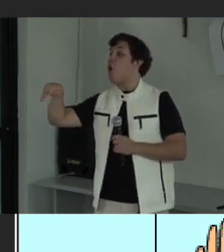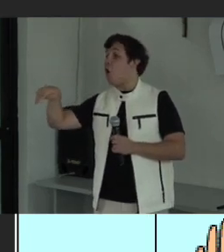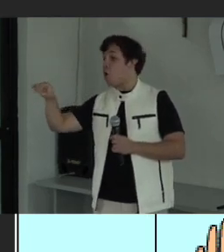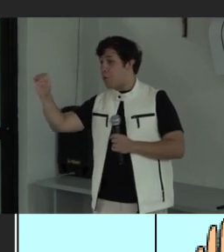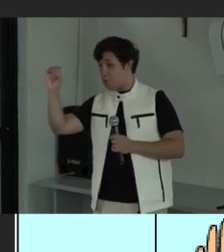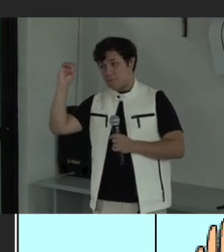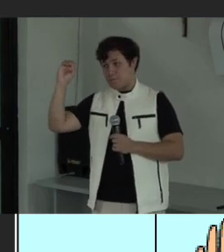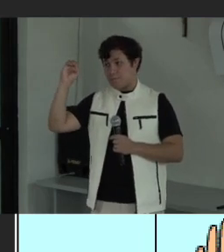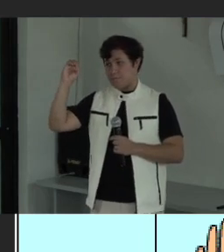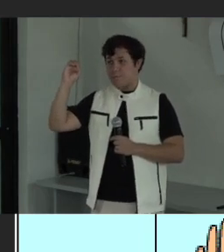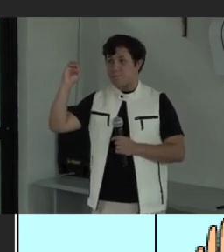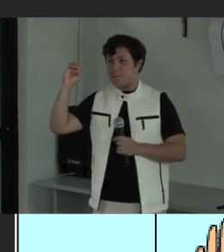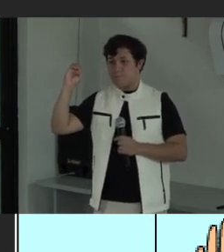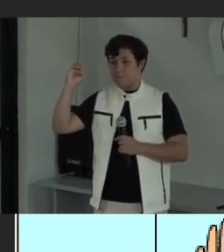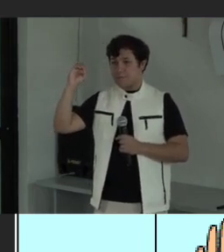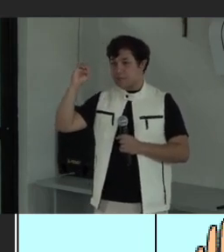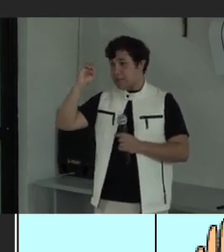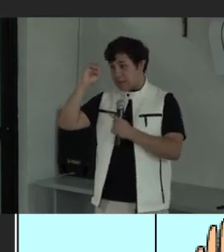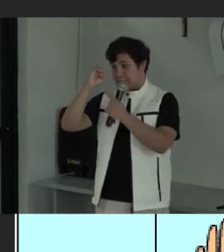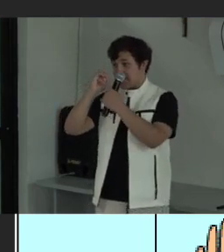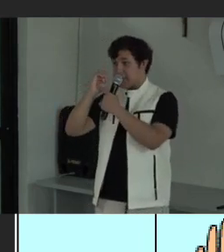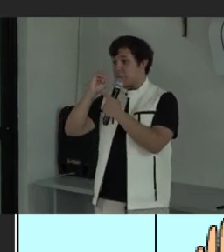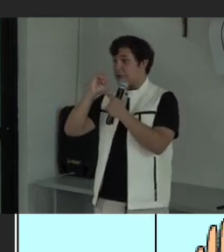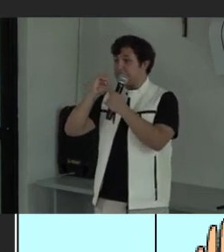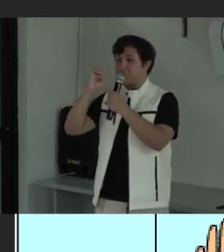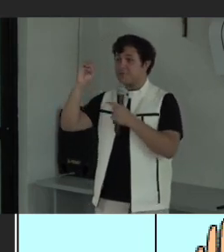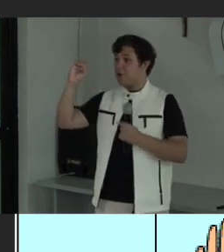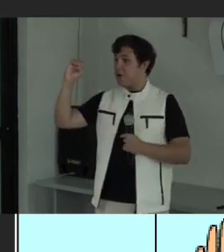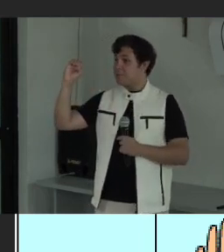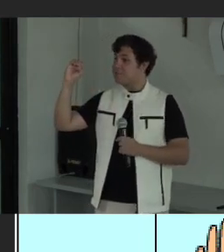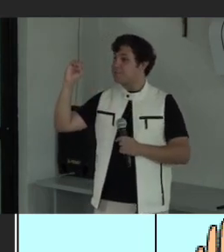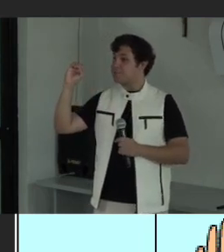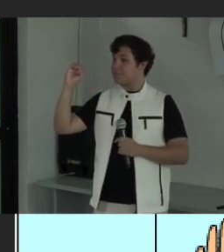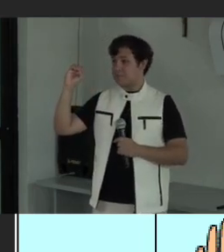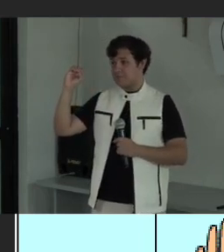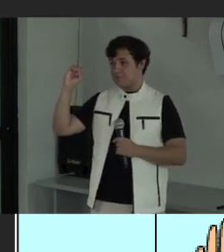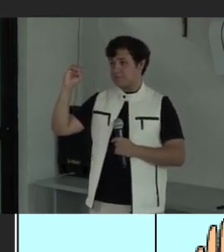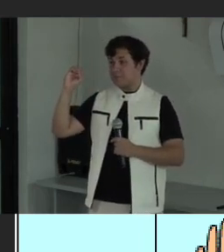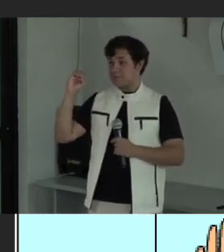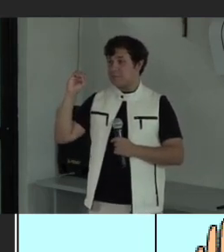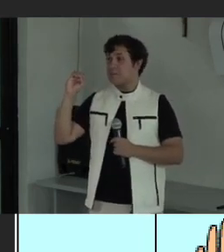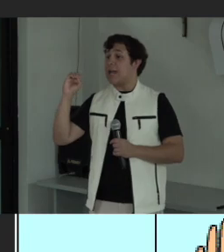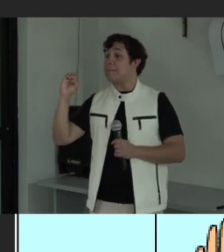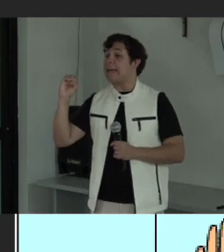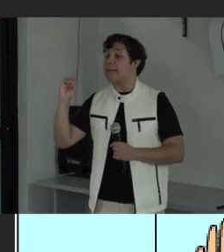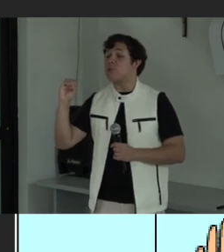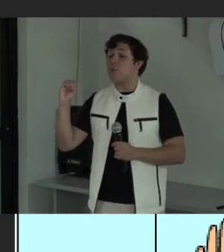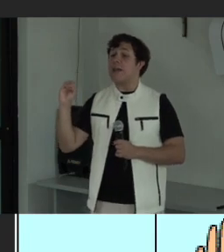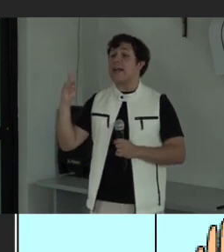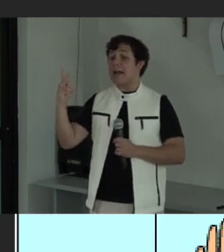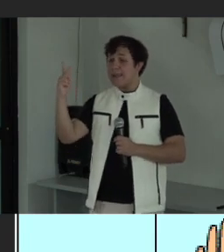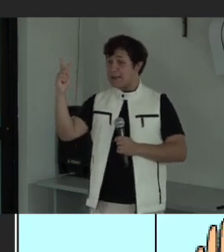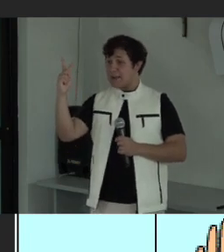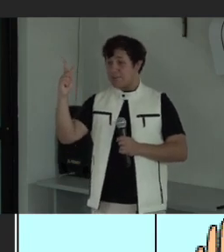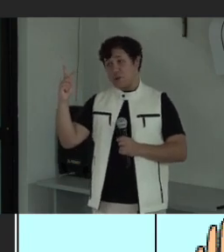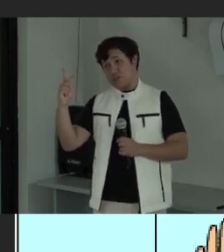O. Se tiene que ver el círculo. O. La P es como la K, pero no se